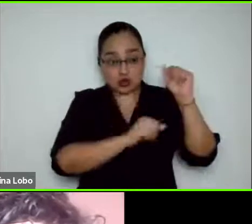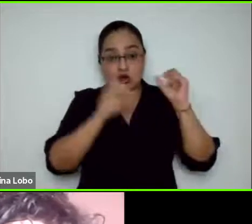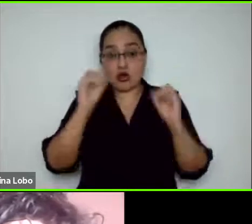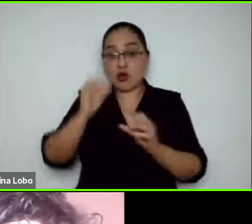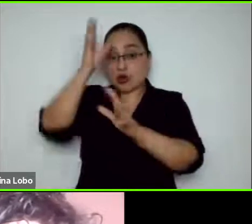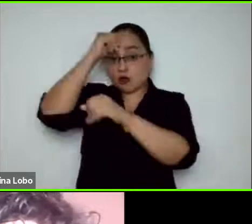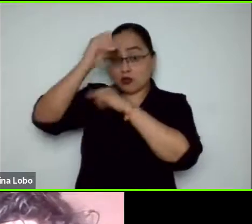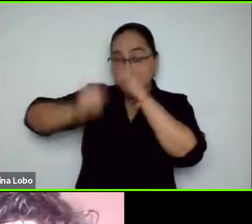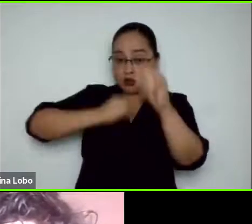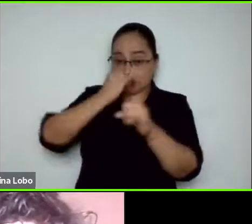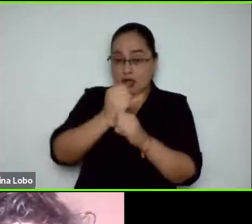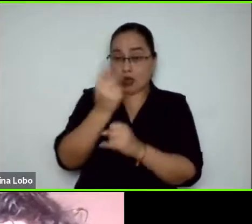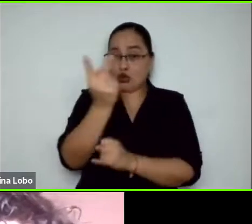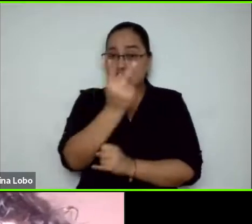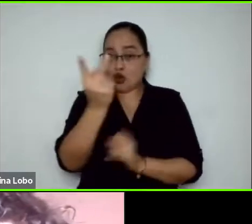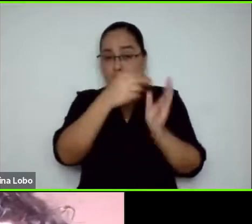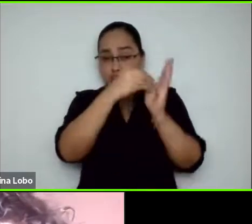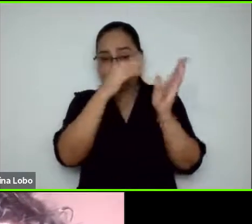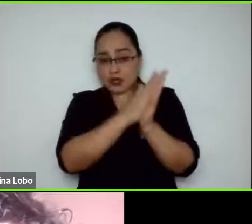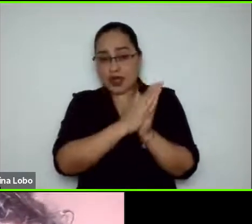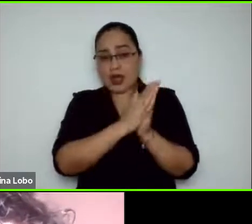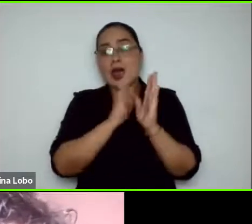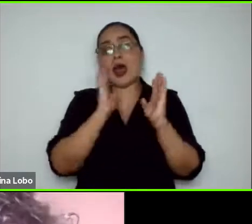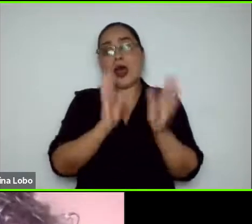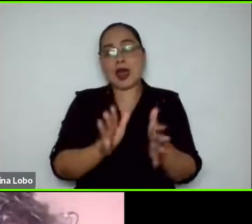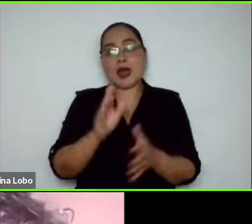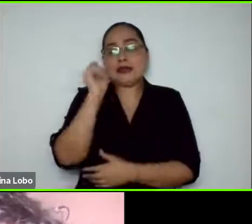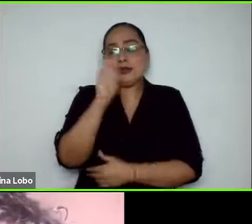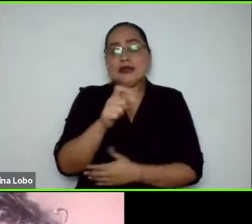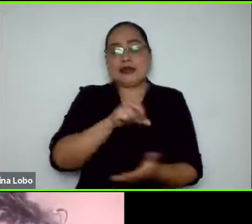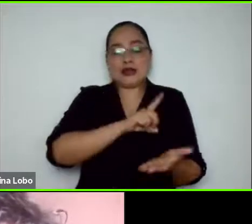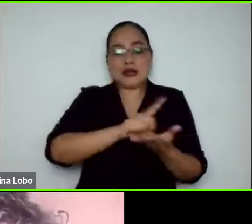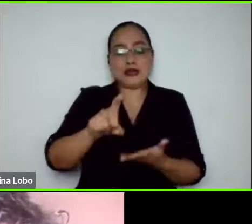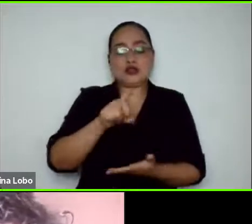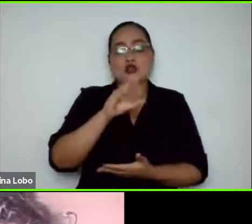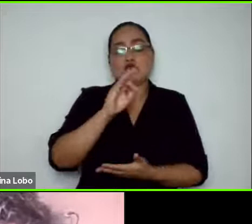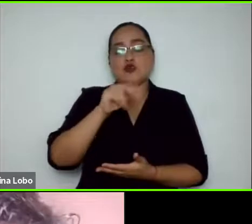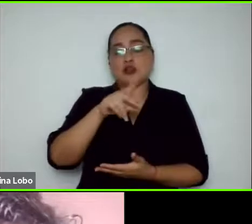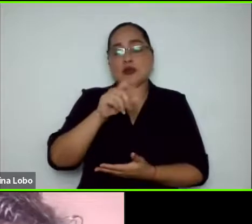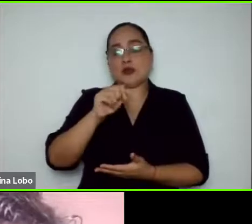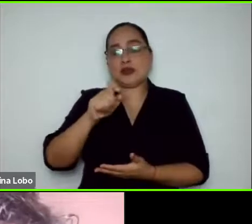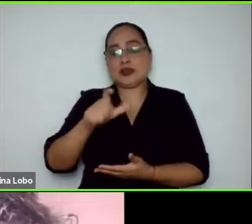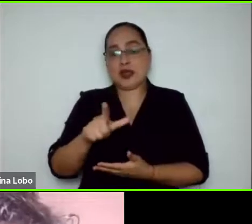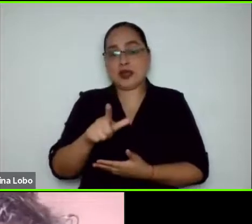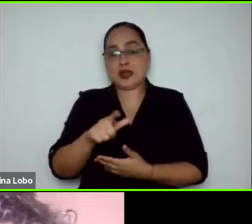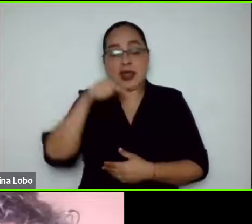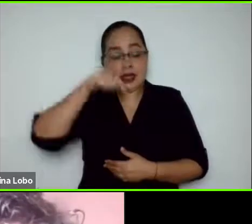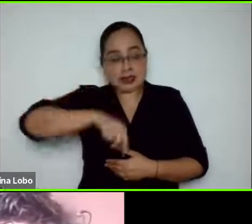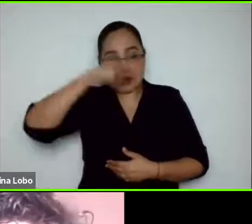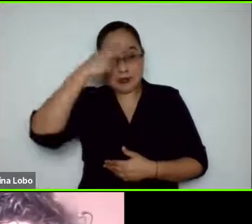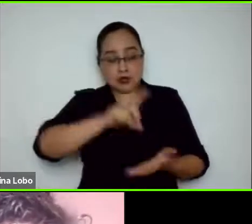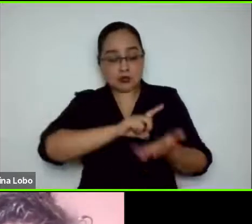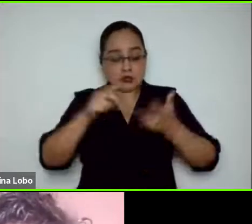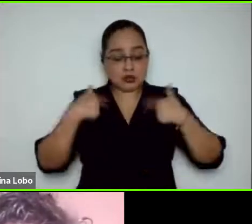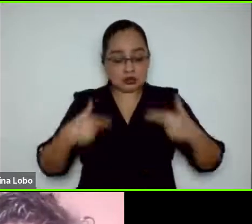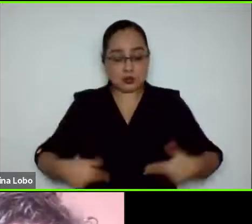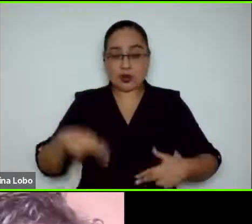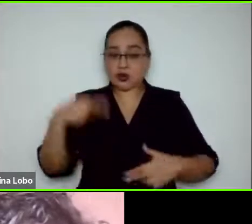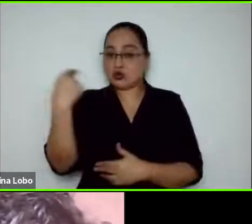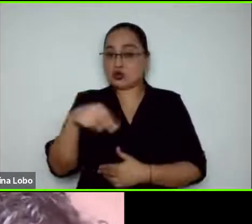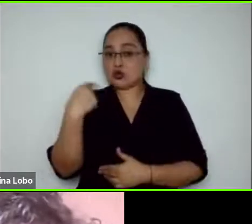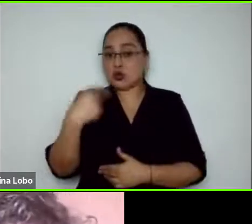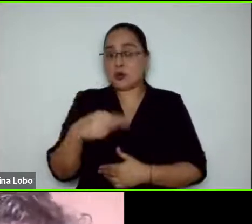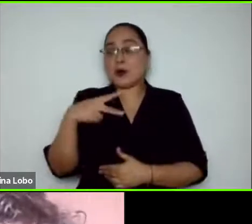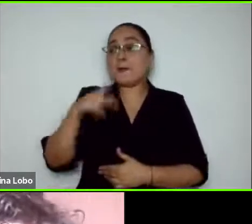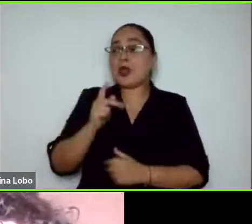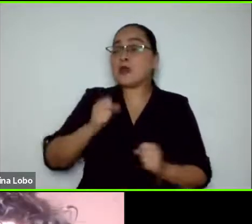nuestro caso, la Constitución les llama derechos humanos, entonces en nuestro caso son derechos humanos, pero tienen la